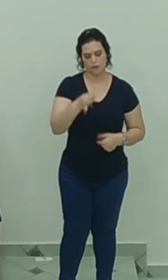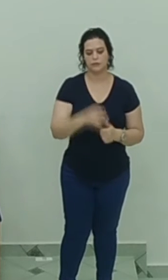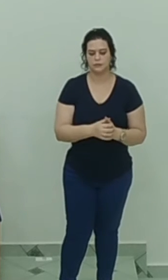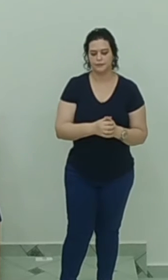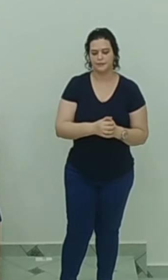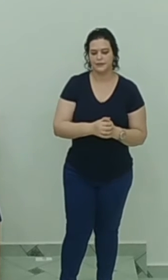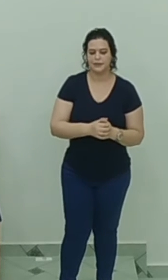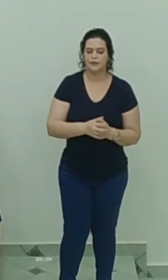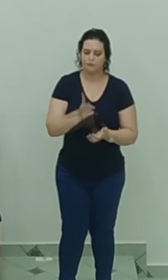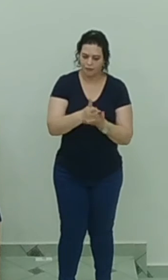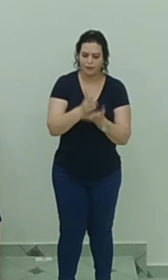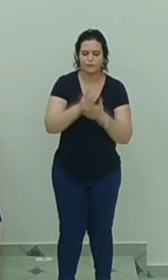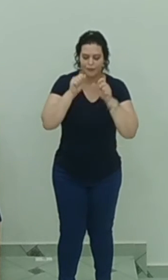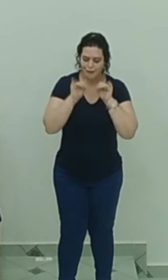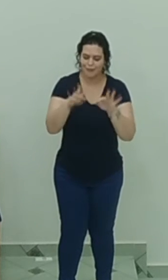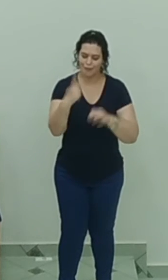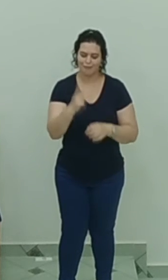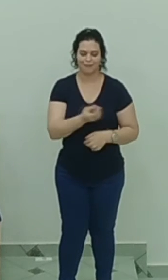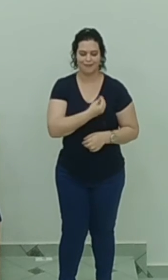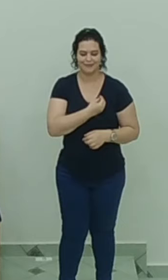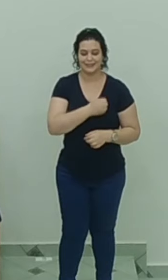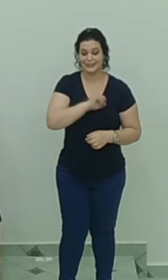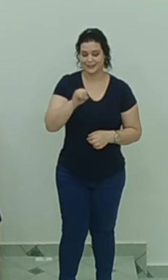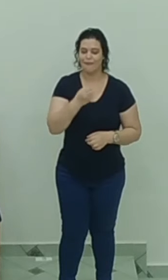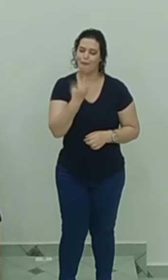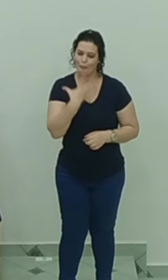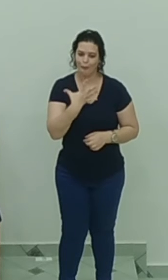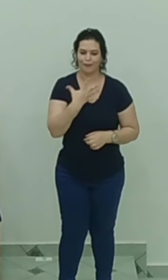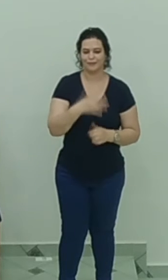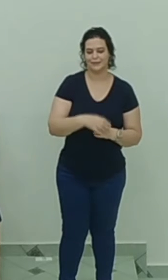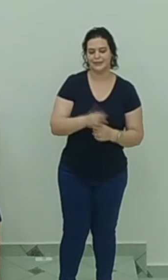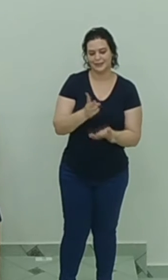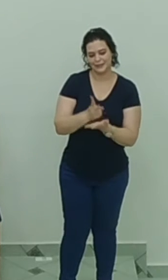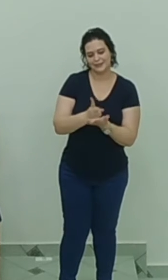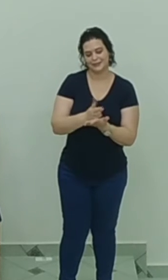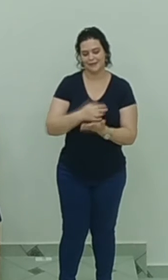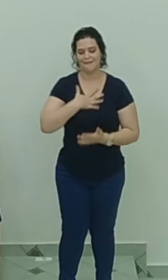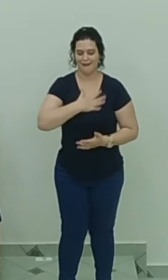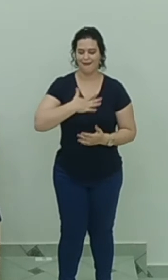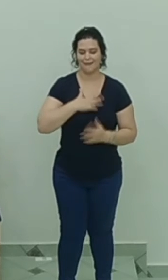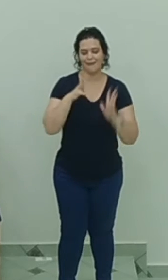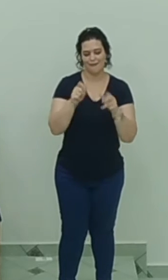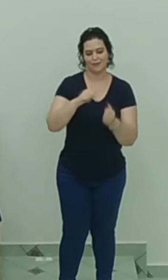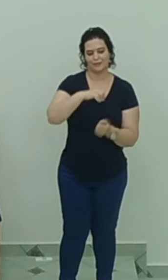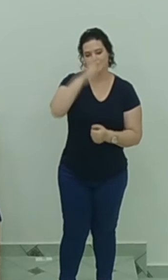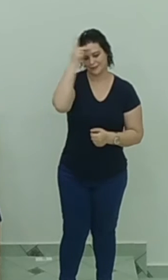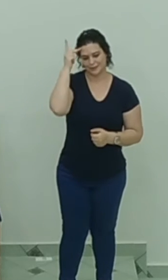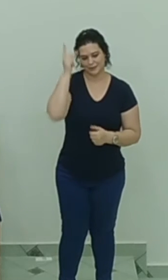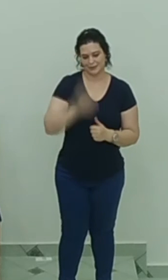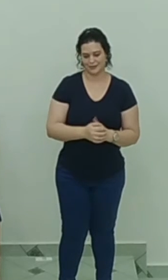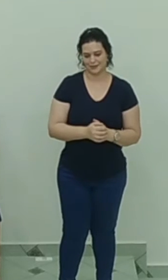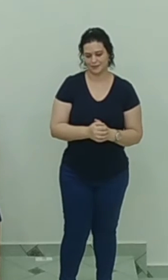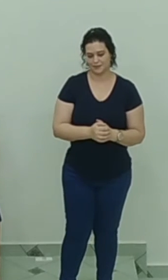enriquecendo-vos em tudo para toda generosidade, a qual faz que por nosso intermédio